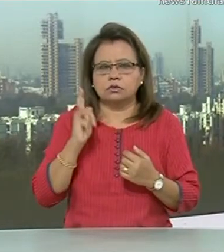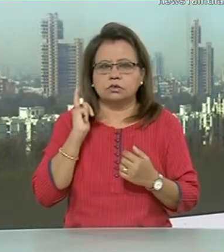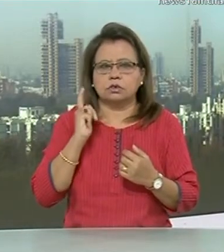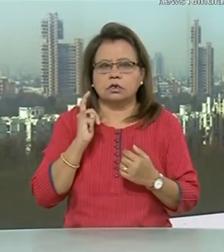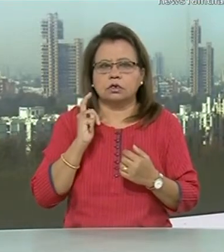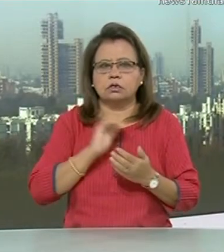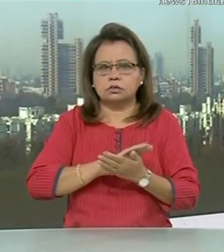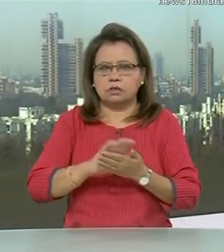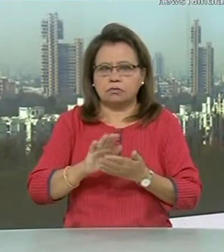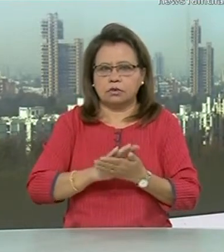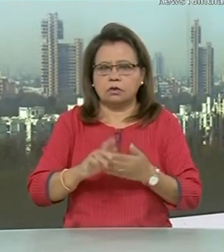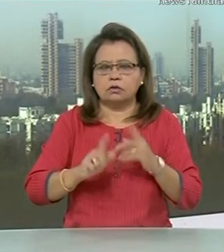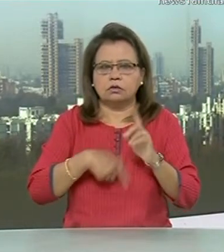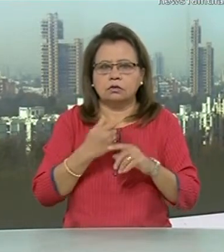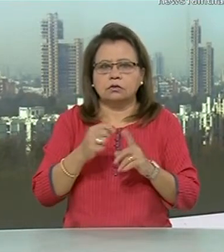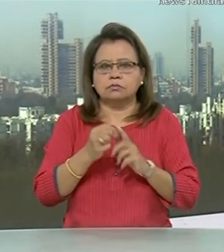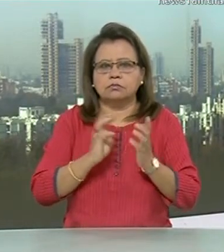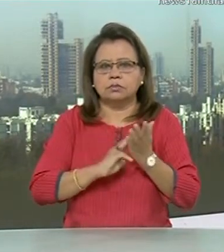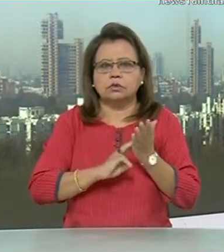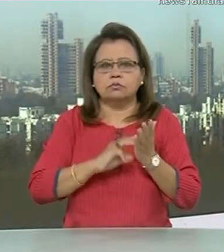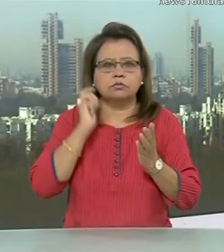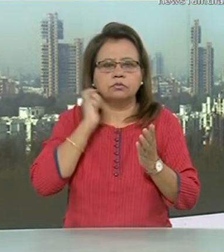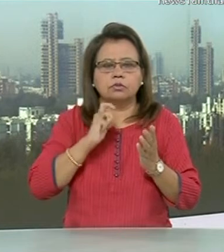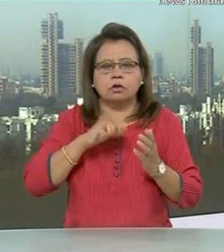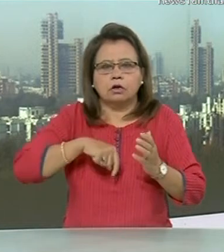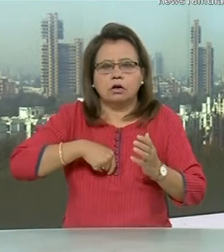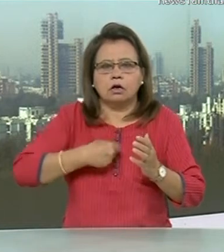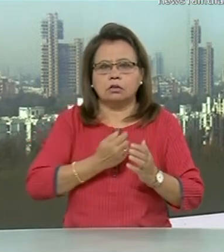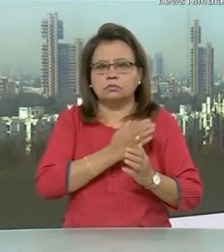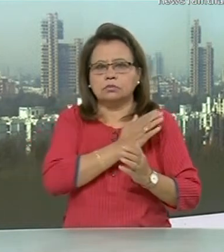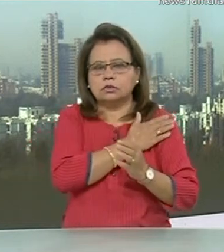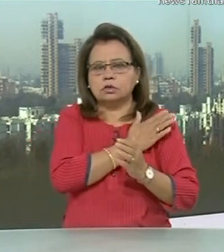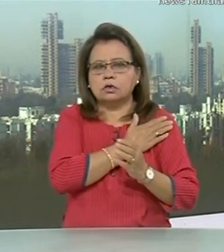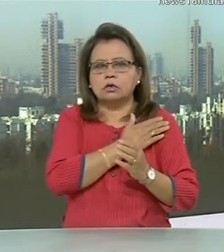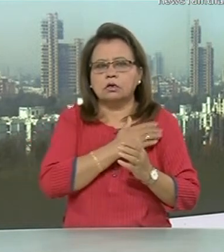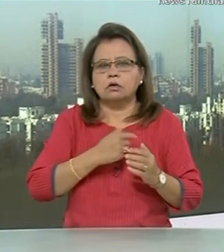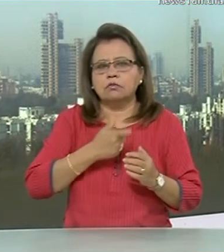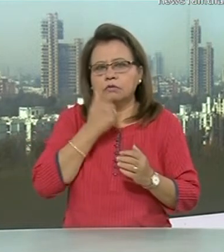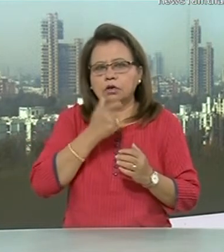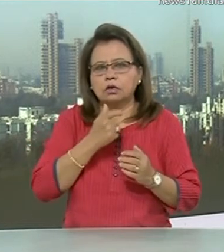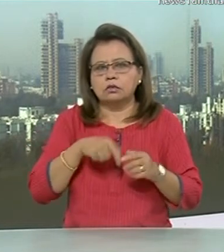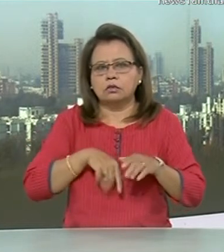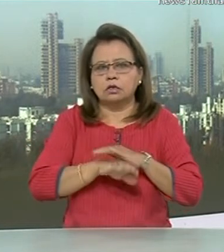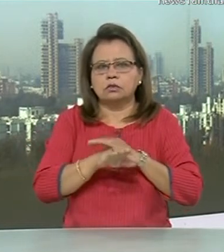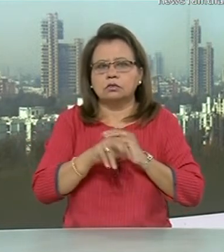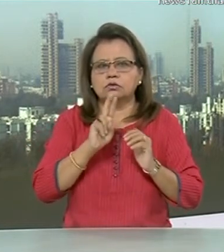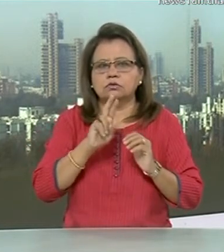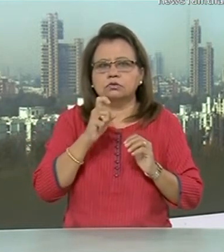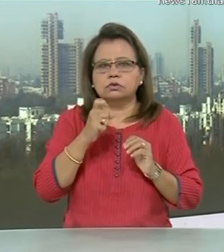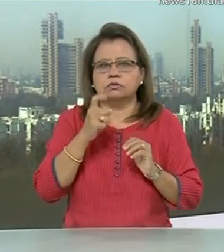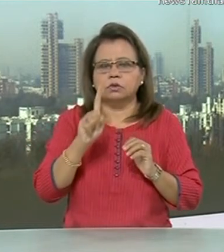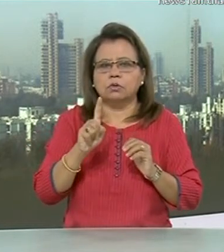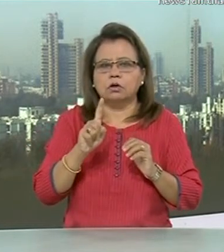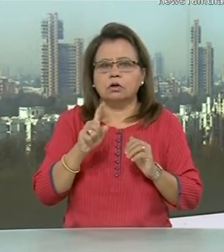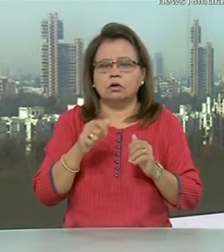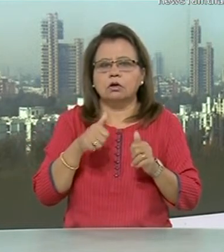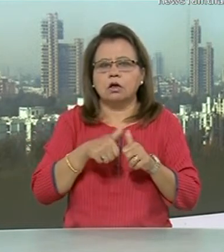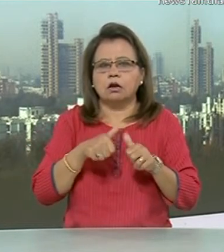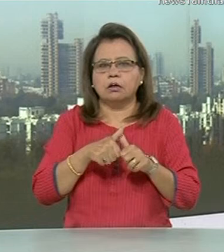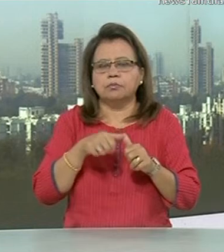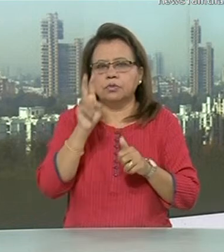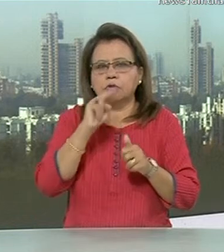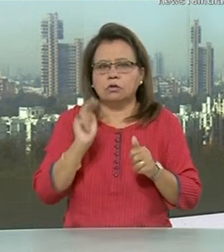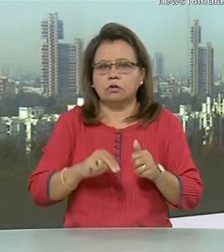उपाय किए गए इसके बाद प्रधानमंत्री नरेंद्र मोदी के आत्मनिर्भर भारत के तहत 271 अ